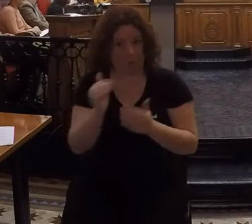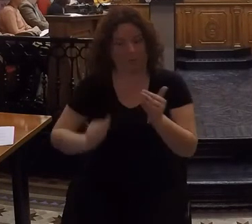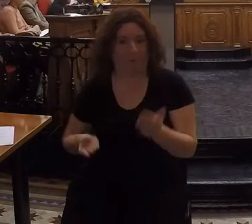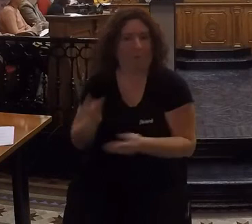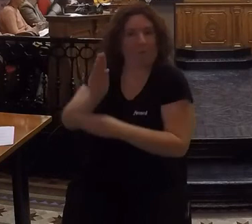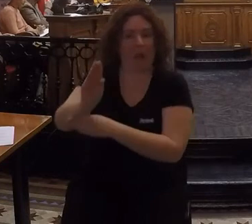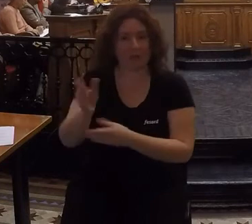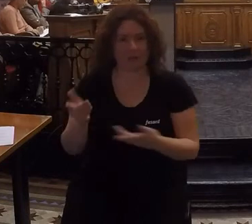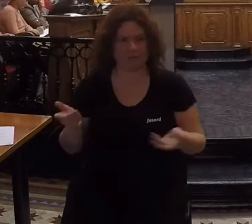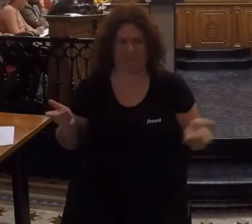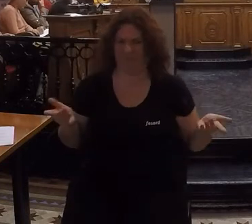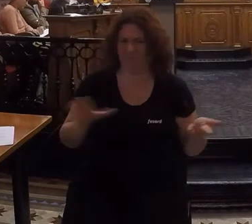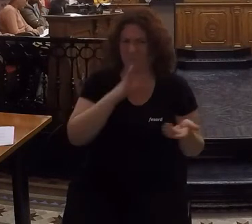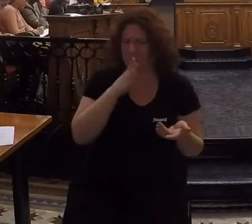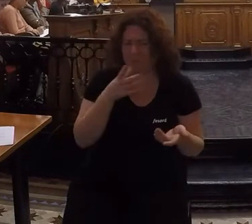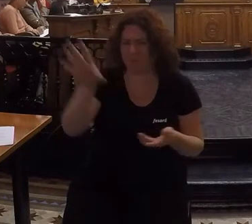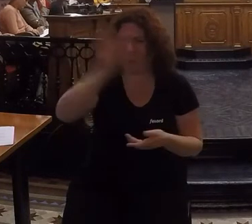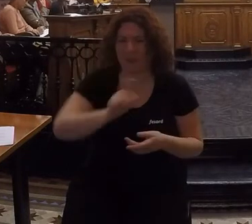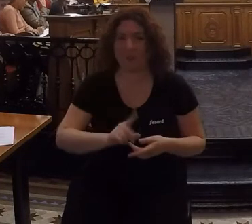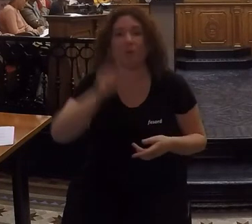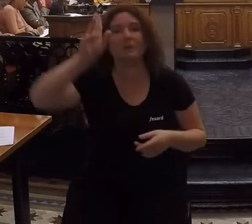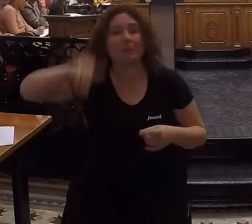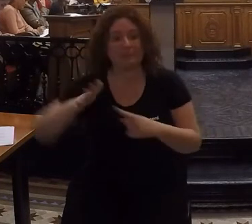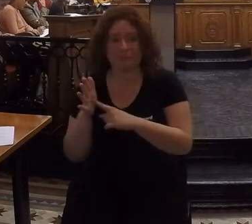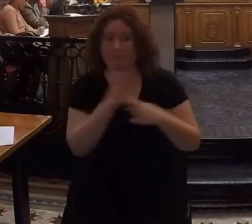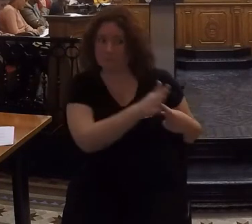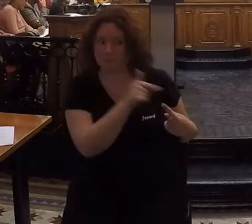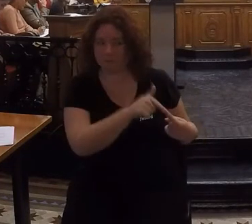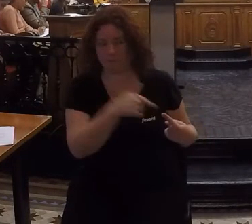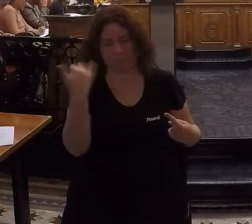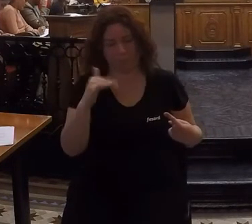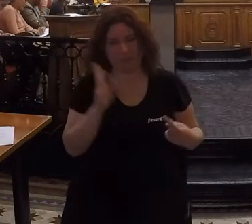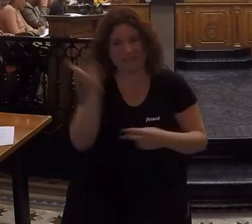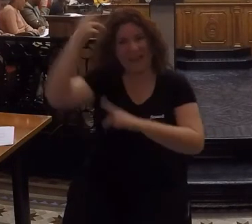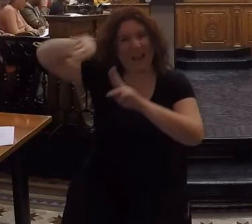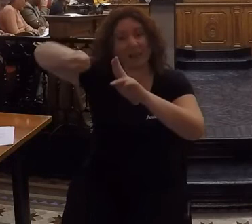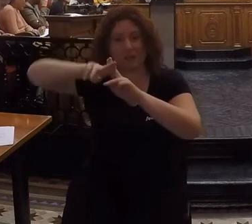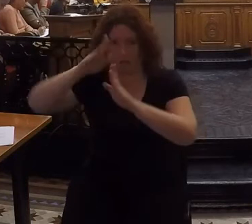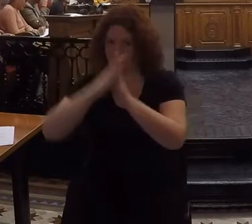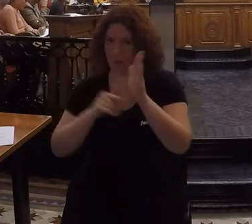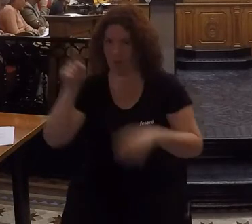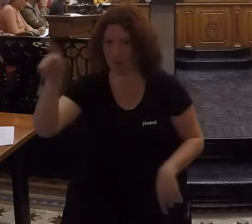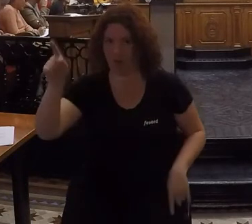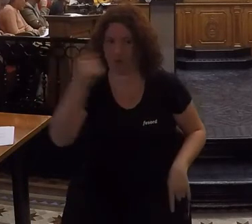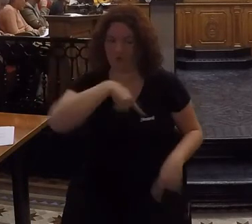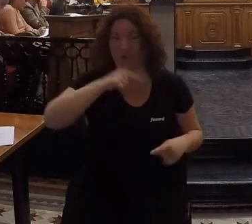para qué, o una discriminación absoluta por parte de la Generalitat Valenciana hacia Elche. Hace gracia leer declaraciones que dicen que